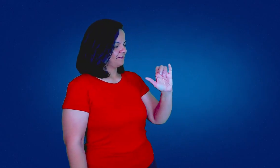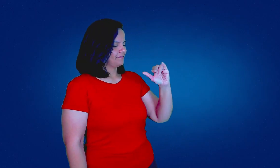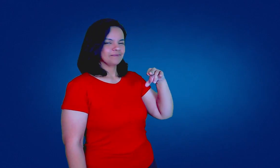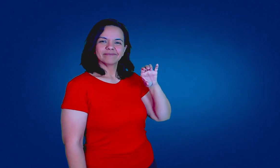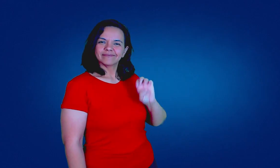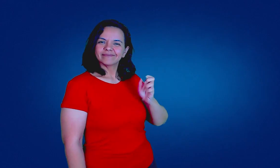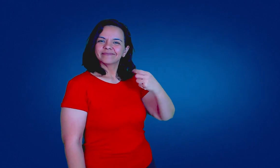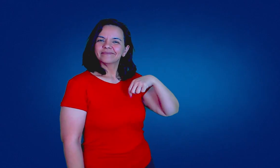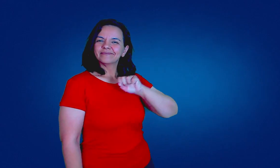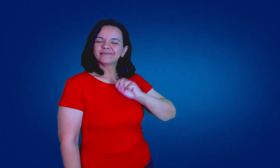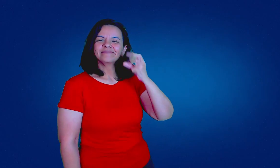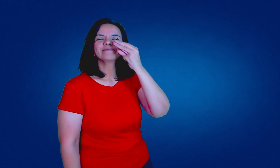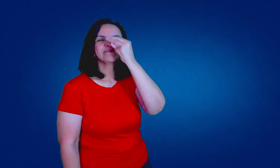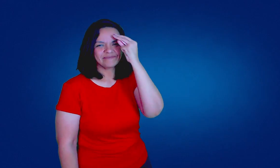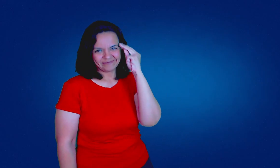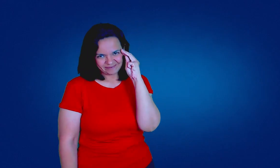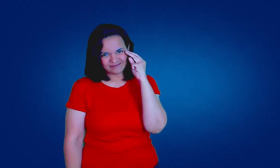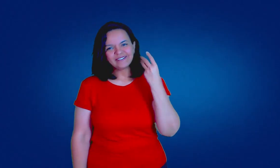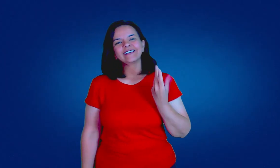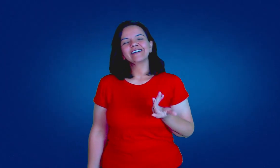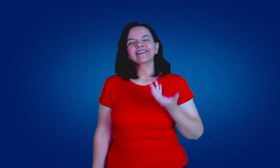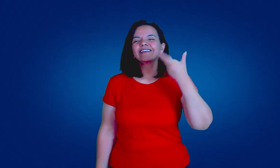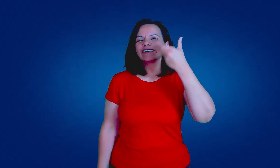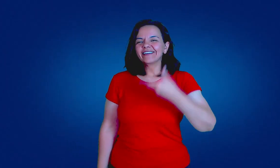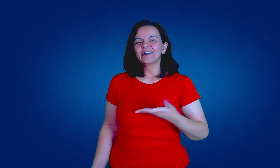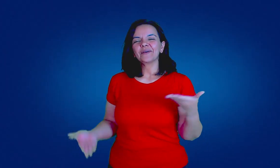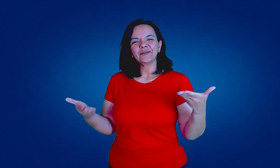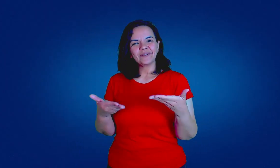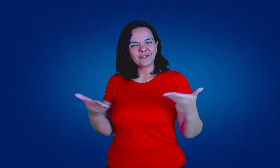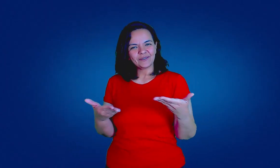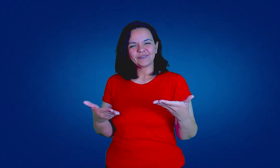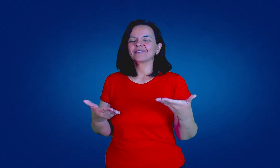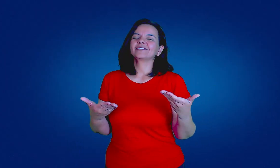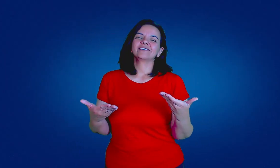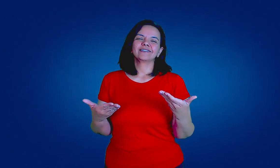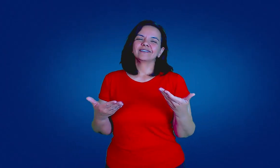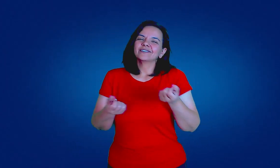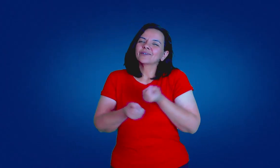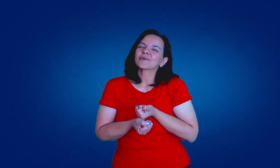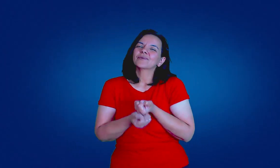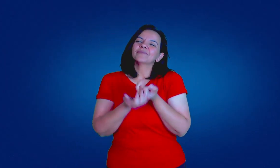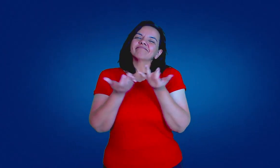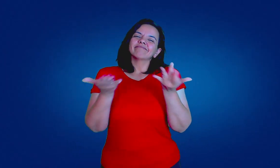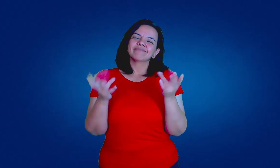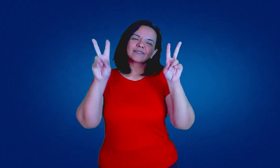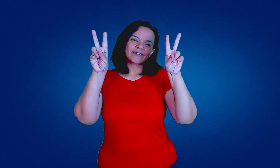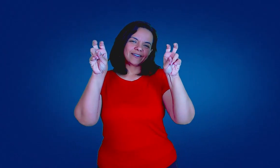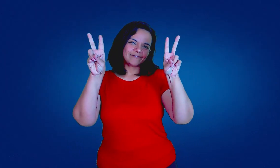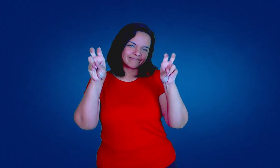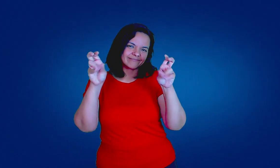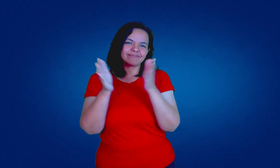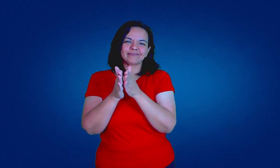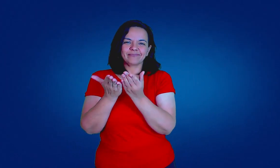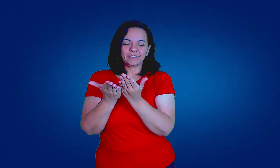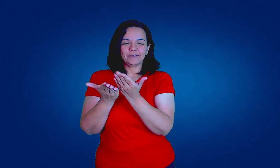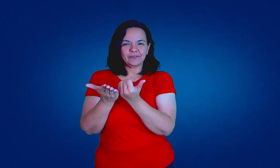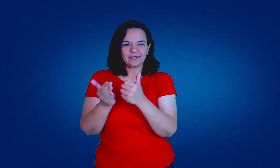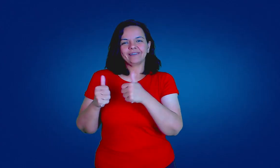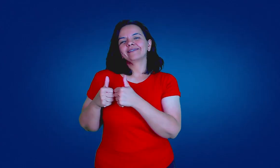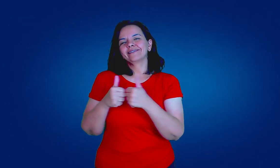nome é Micheline, este aqui é o meu sinal e eu estou aqui para compartilhar com vocês